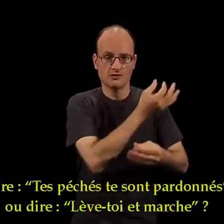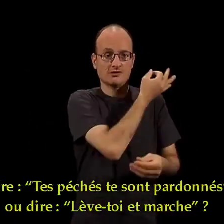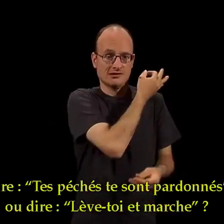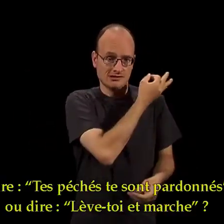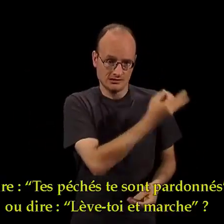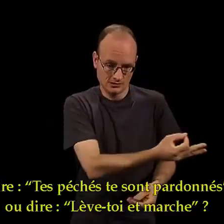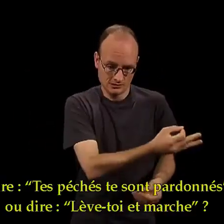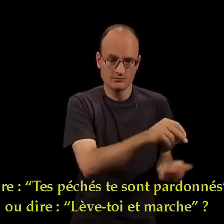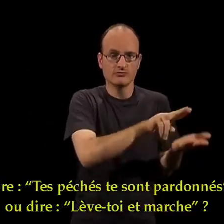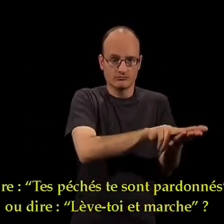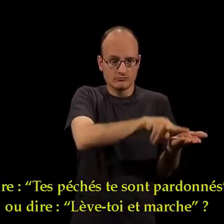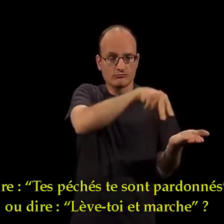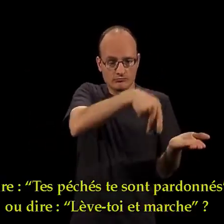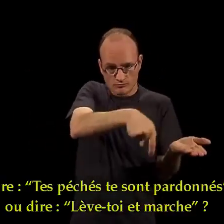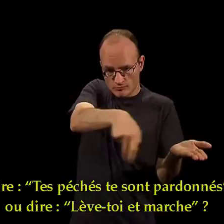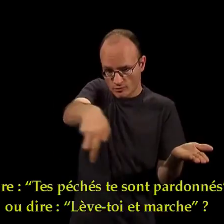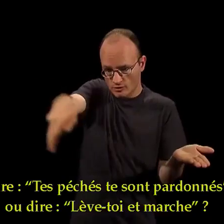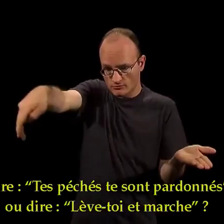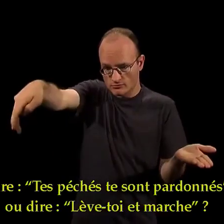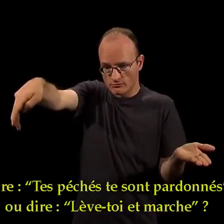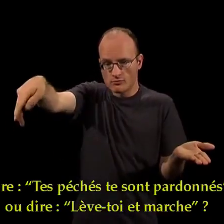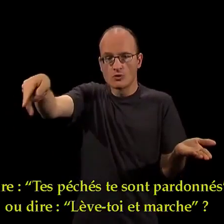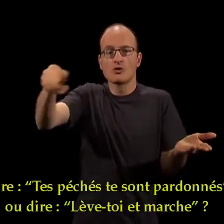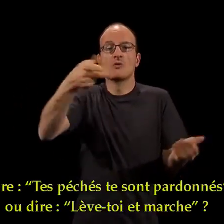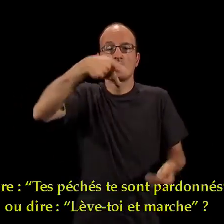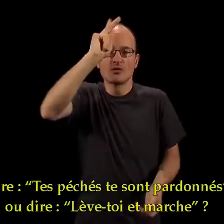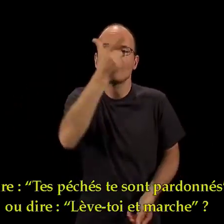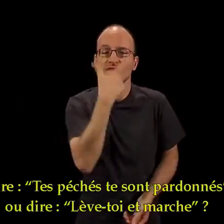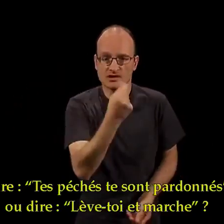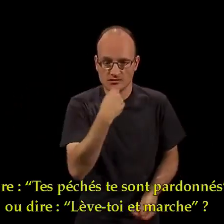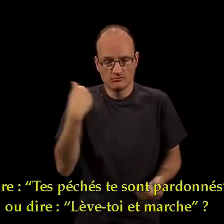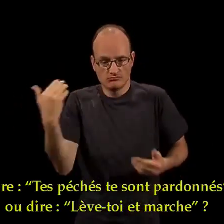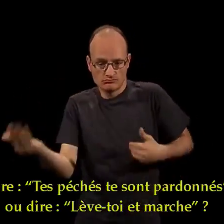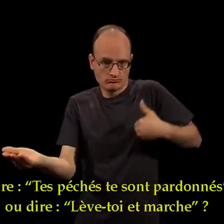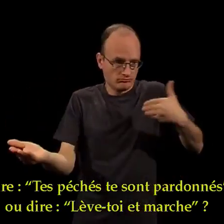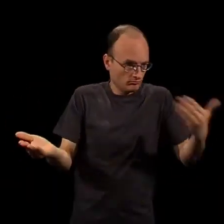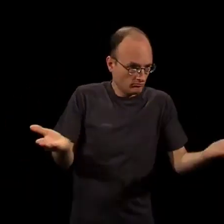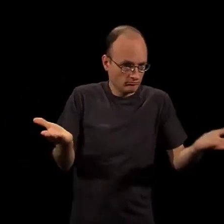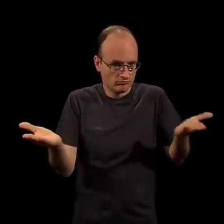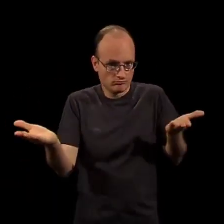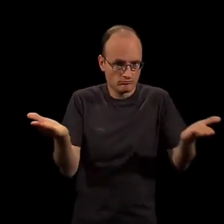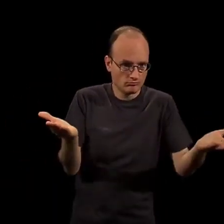Dire, tes péchés te sont pardonnés, ou dire, lève-toi et marche?